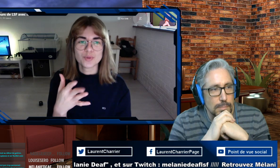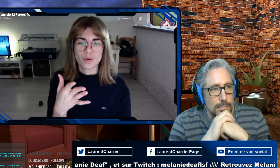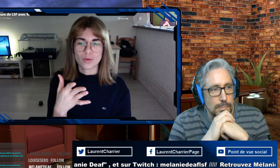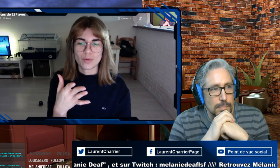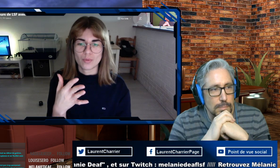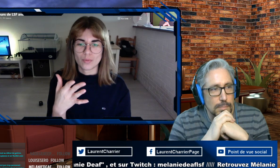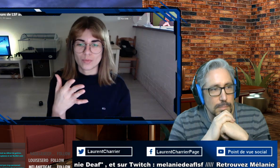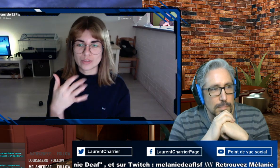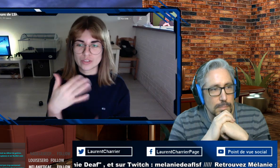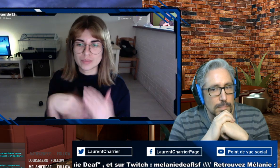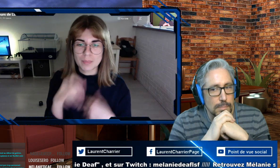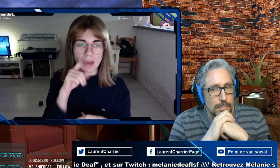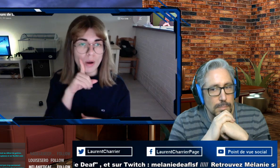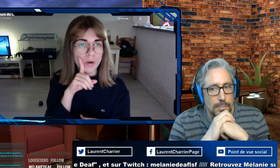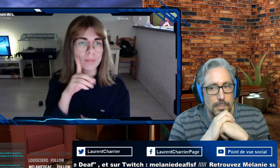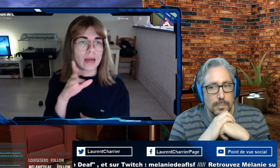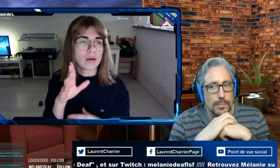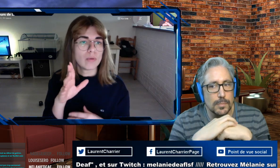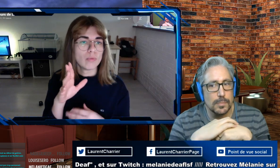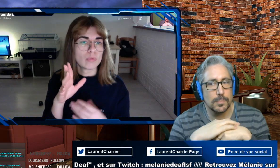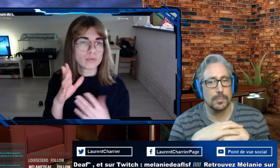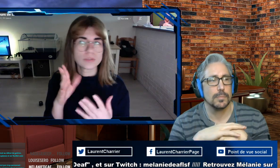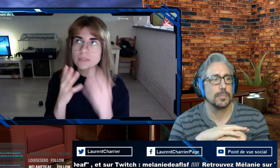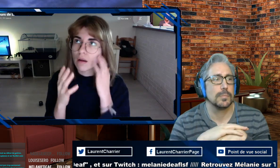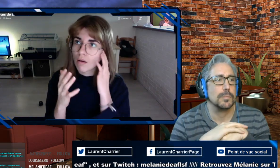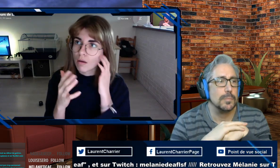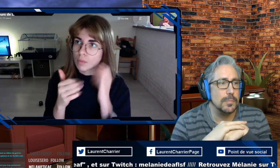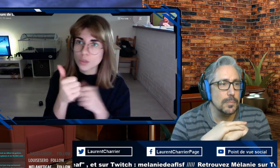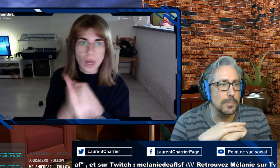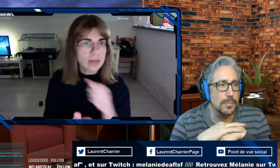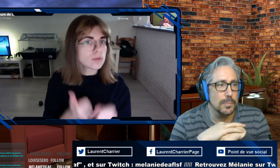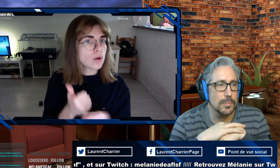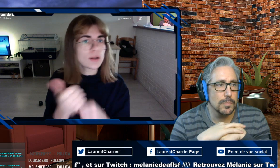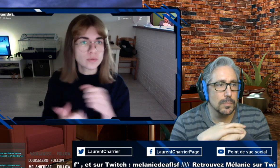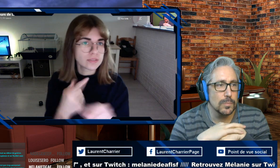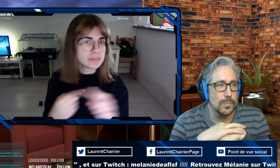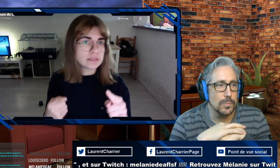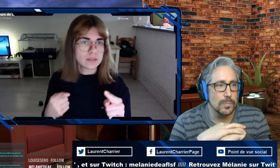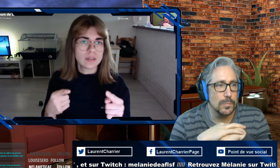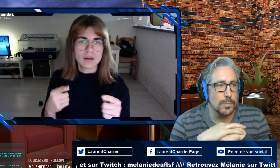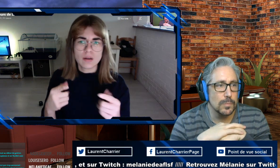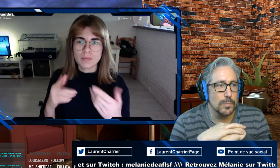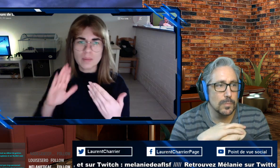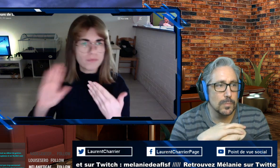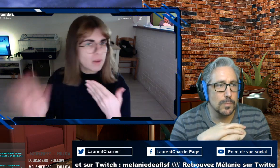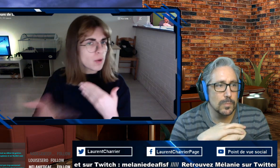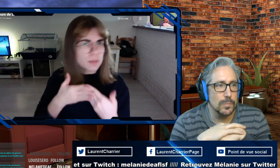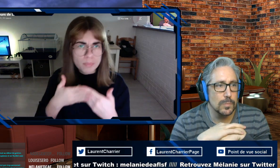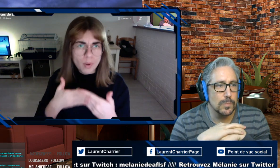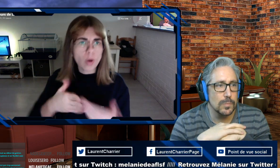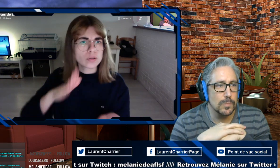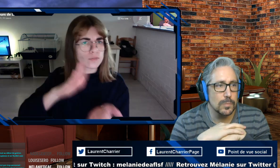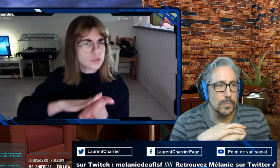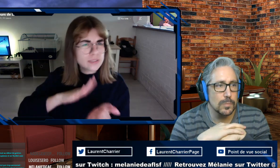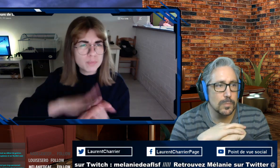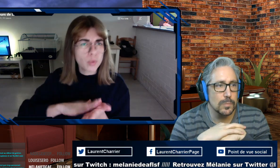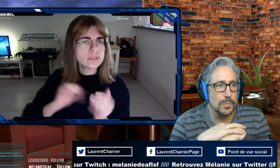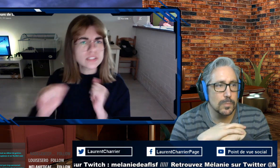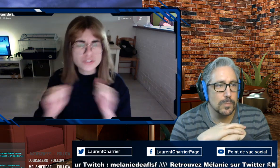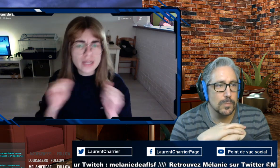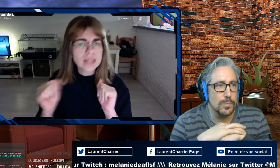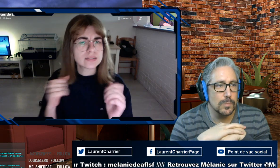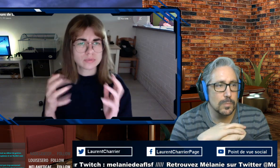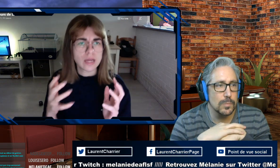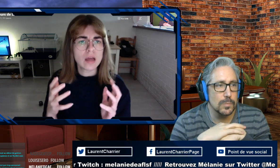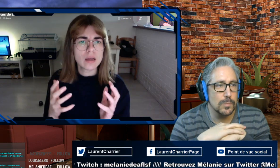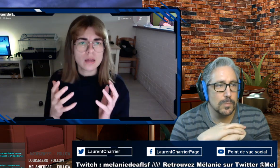coup, chez mes parents, bah, comment dire, pendant un an et demi, même à fermer les portes, à faire des bruits,